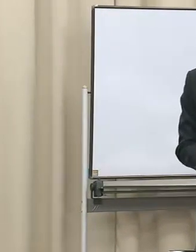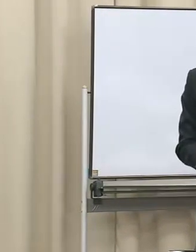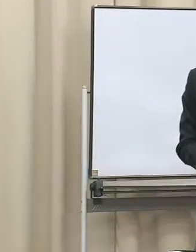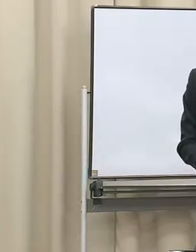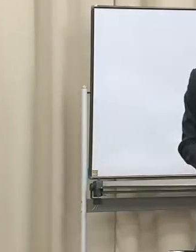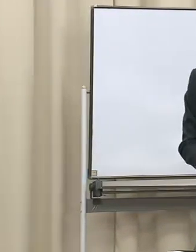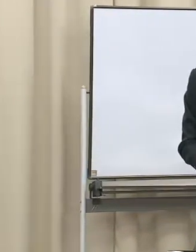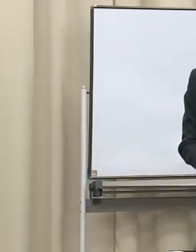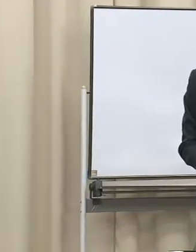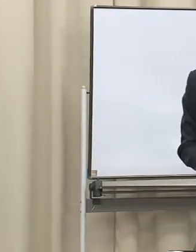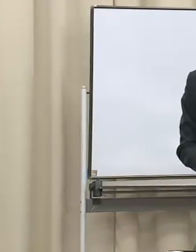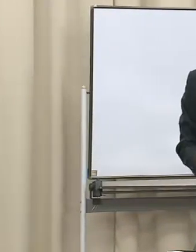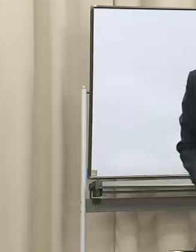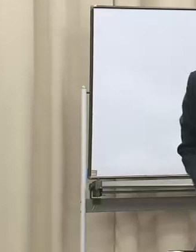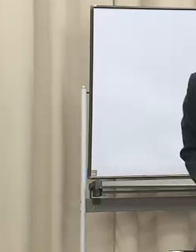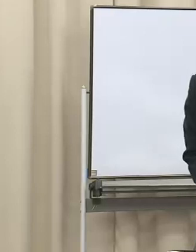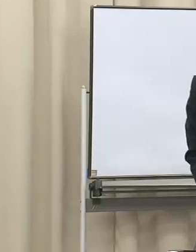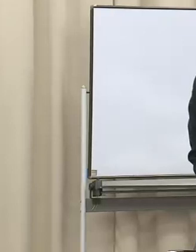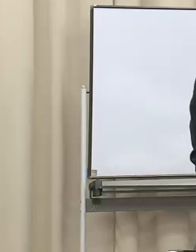ね、